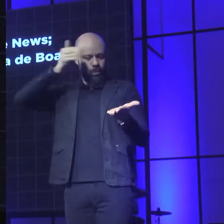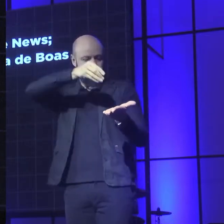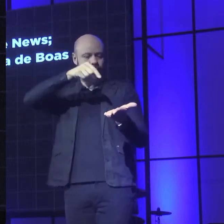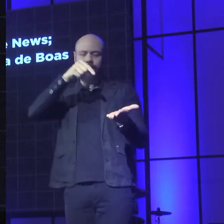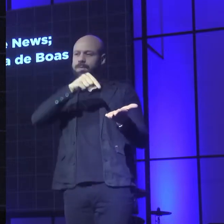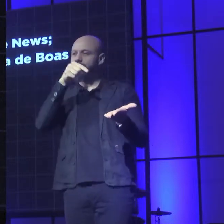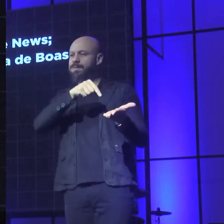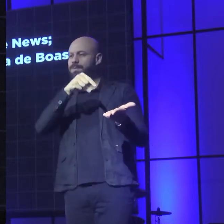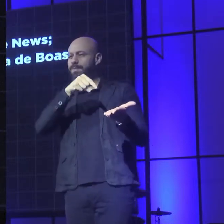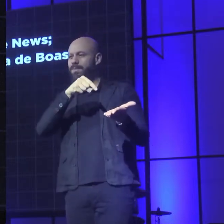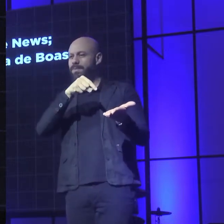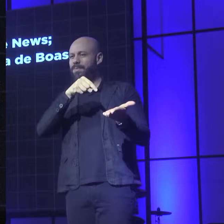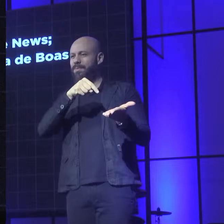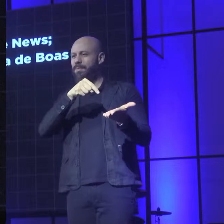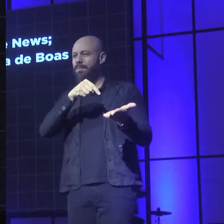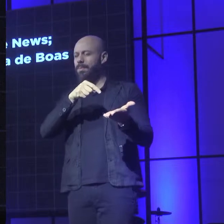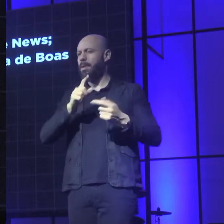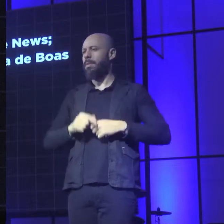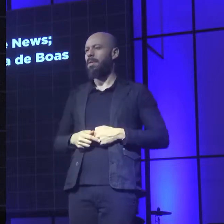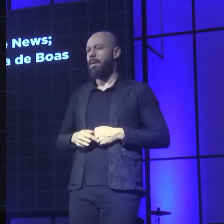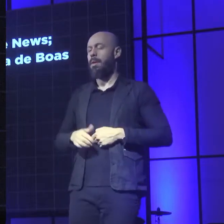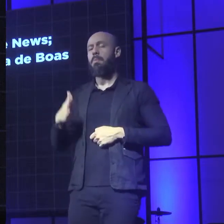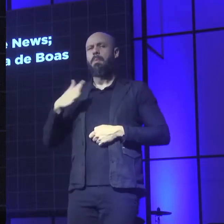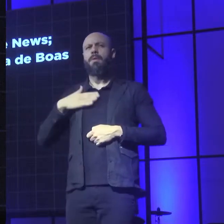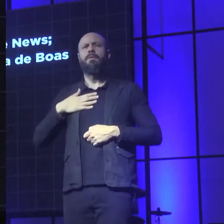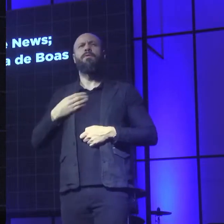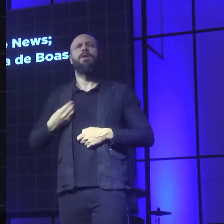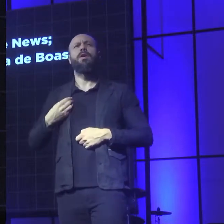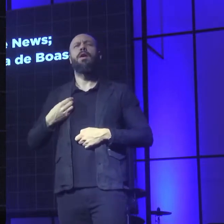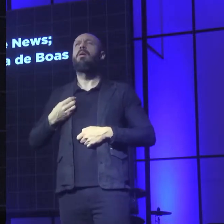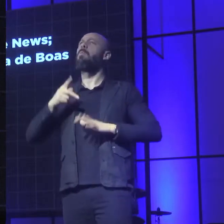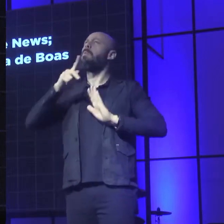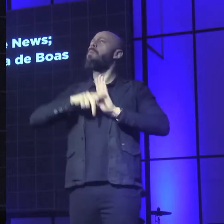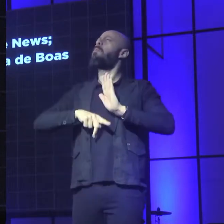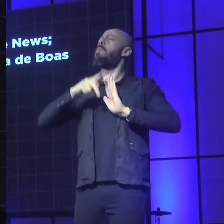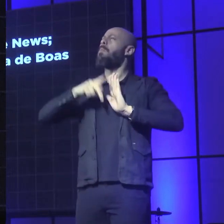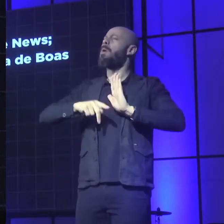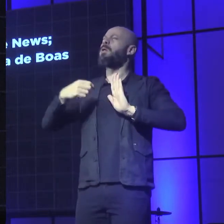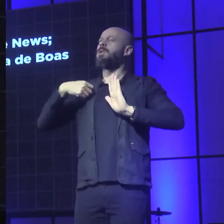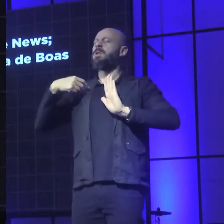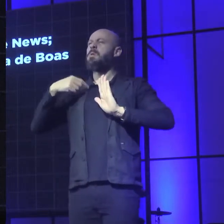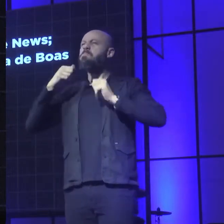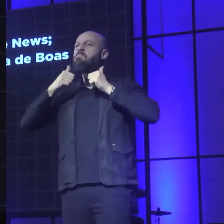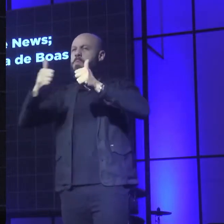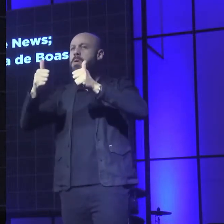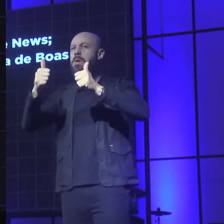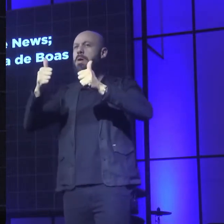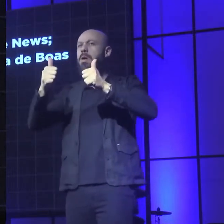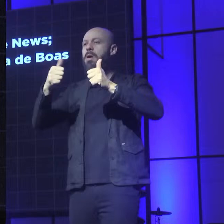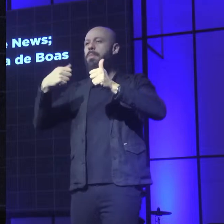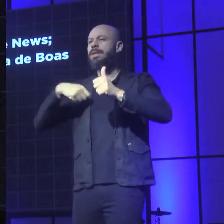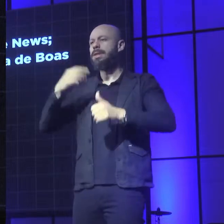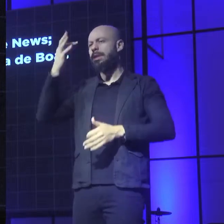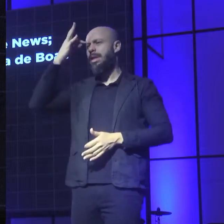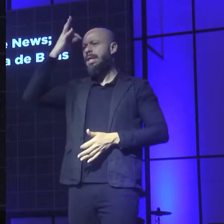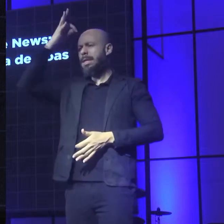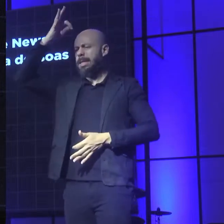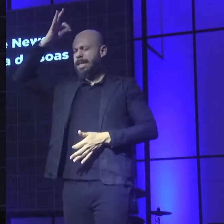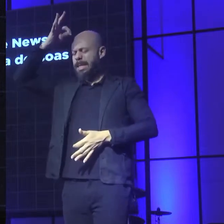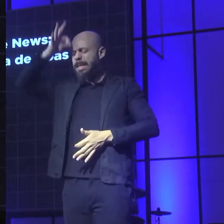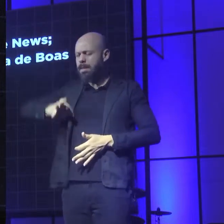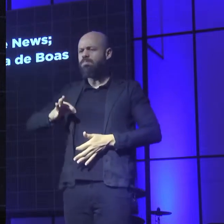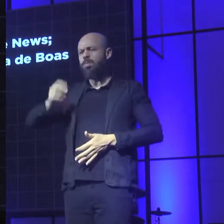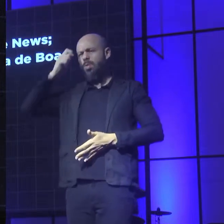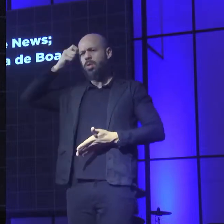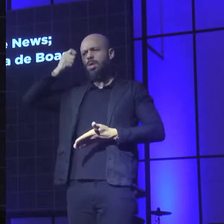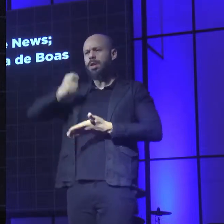tenha propósito, você precisa decidir sempre buscar a verdade.